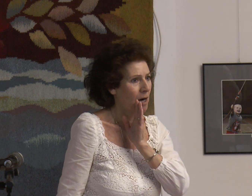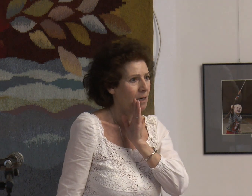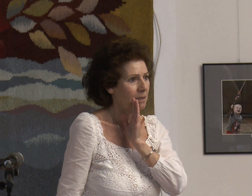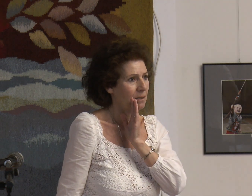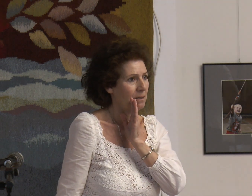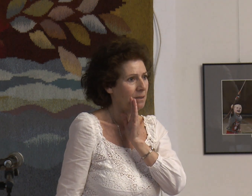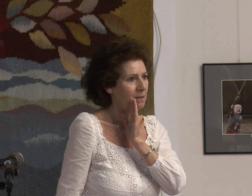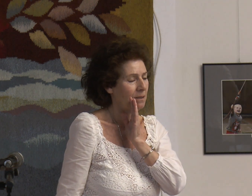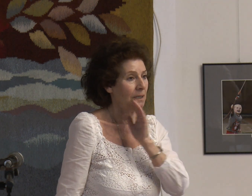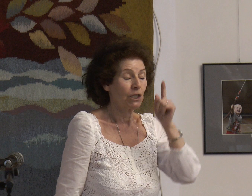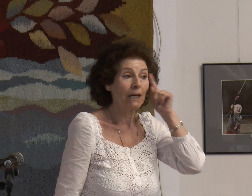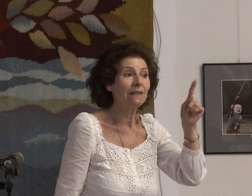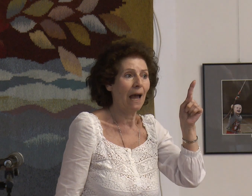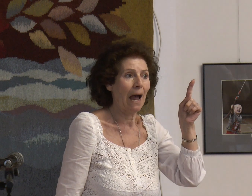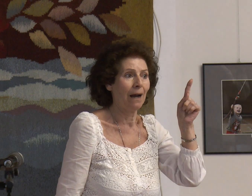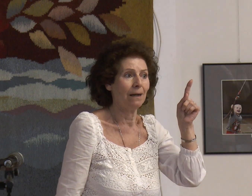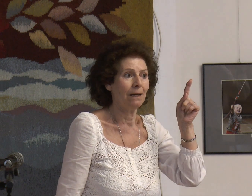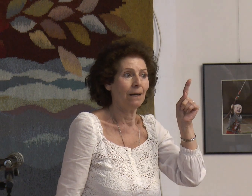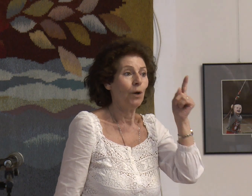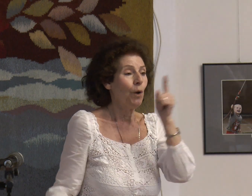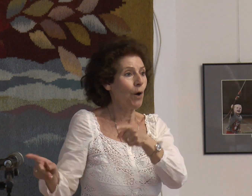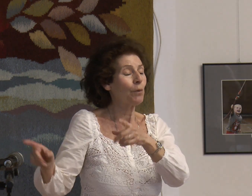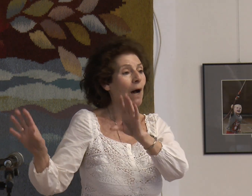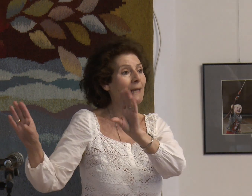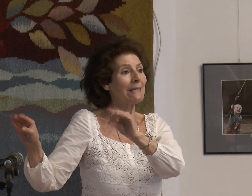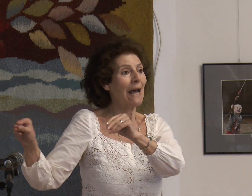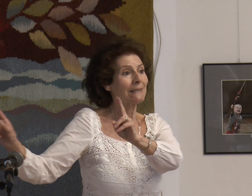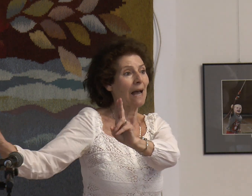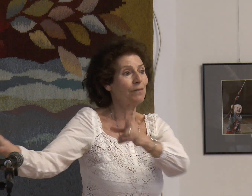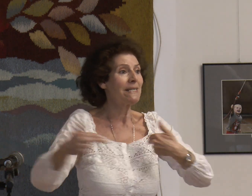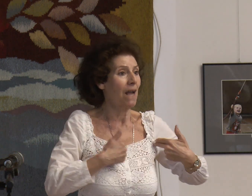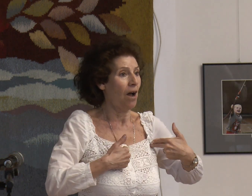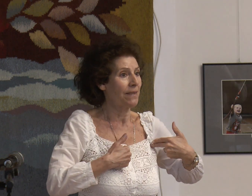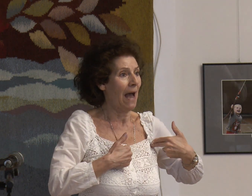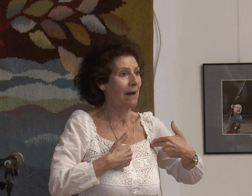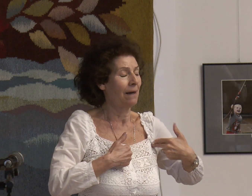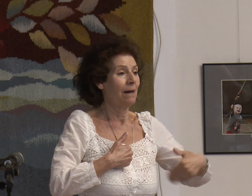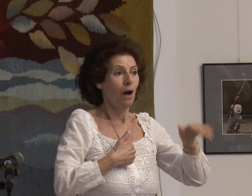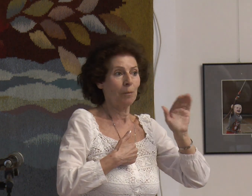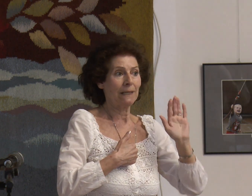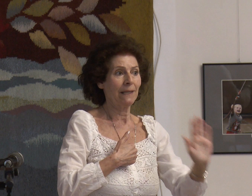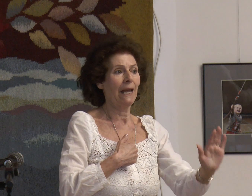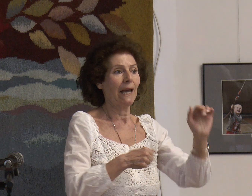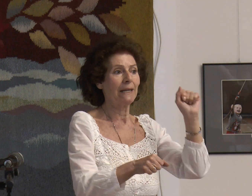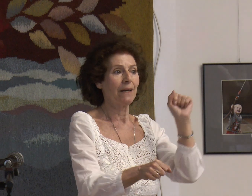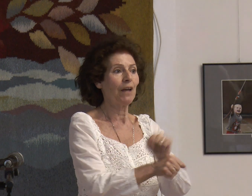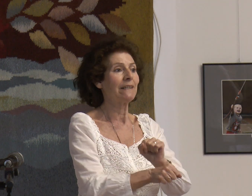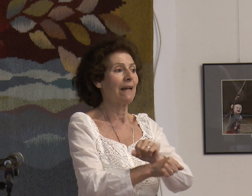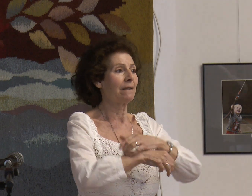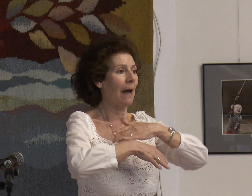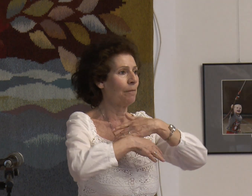mama. S hidd el, ők majd ezekszer visszaadták, amit